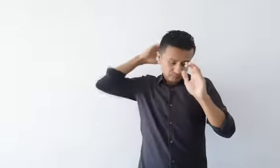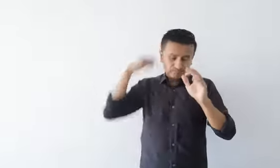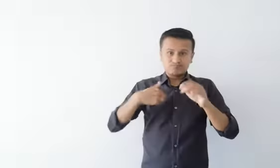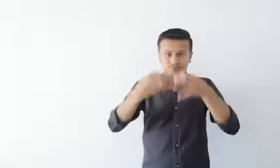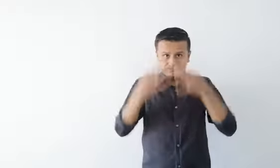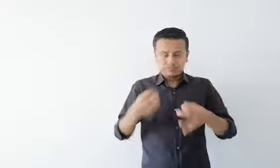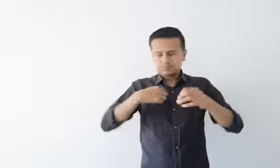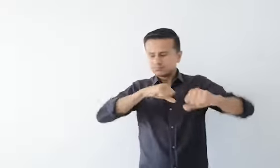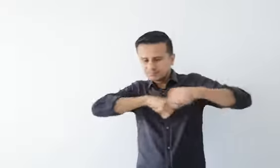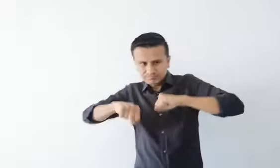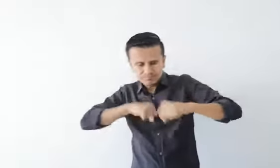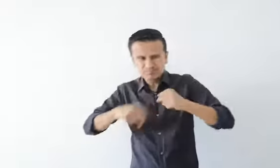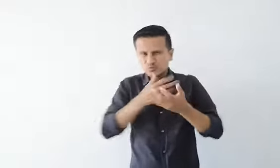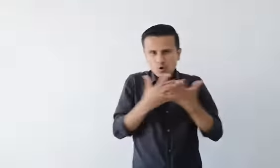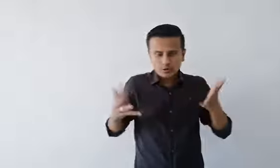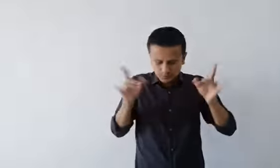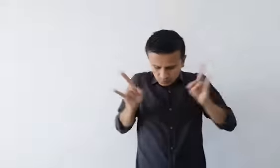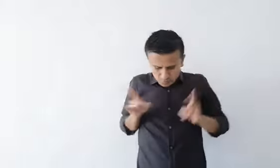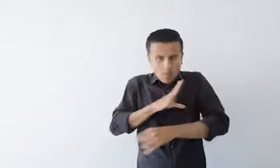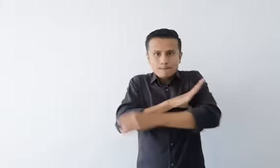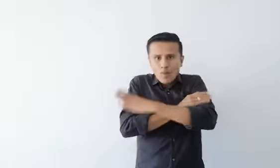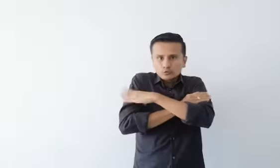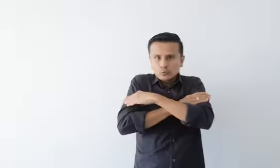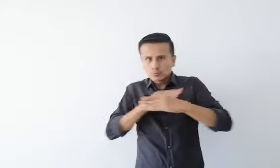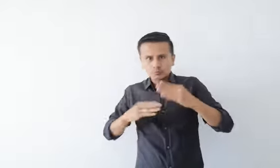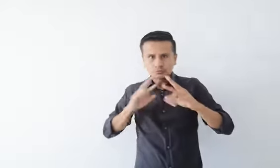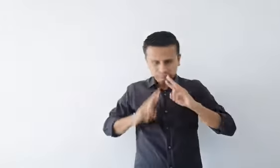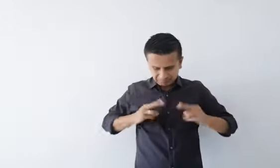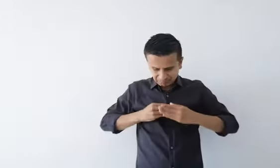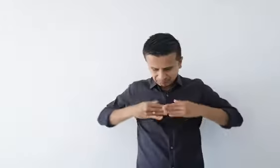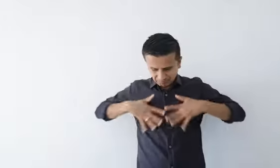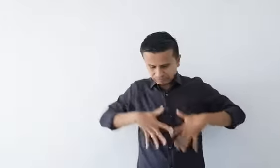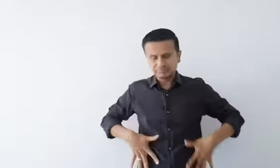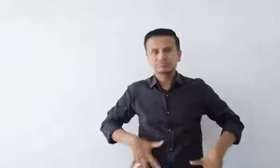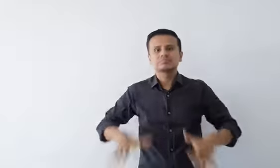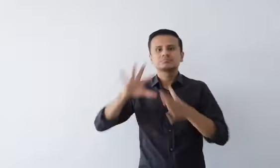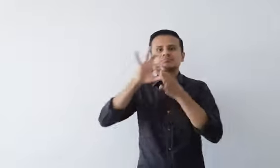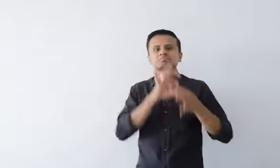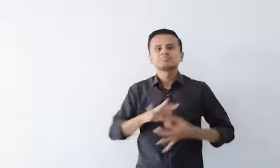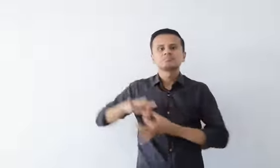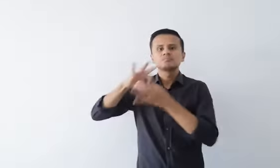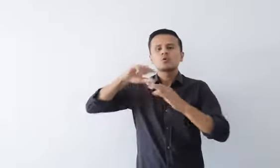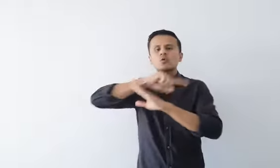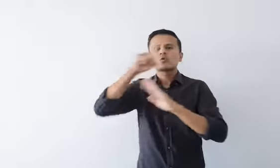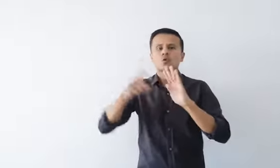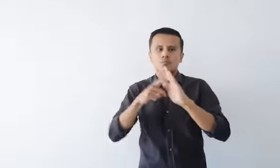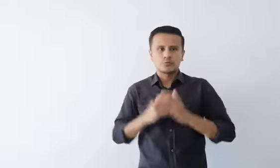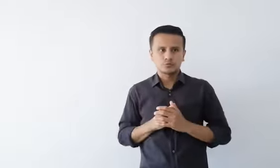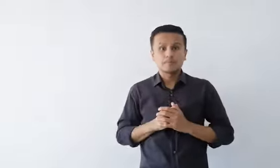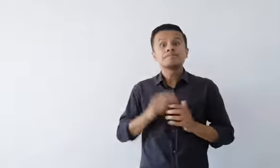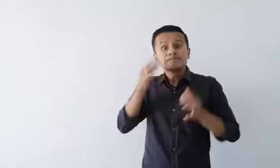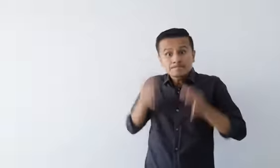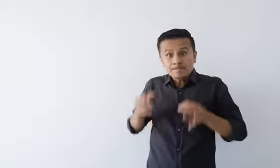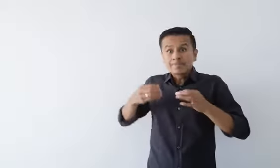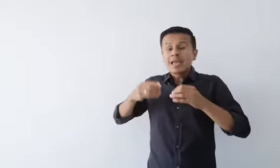a los músculos. El sistema nervioso periférico está formado por nervios y gándulos que comunican el sistema